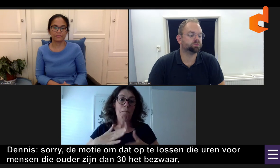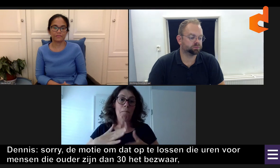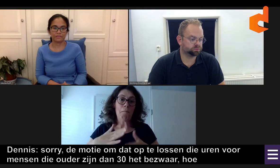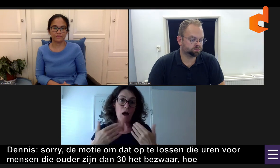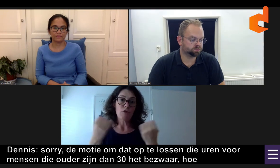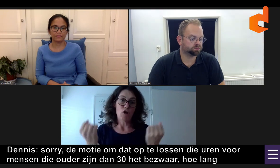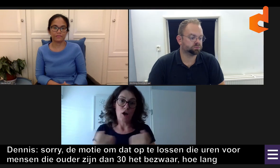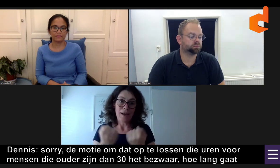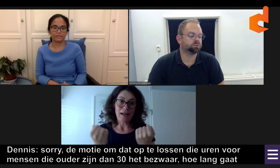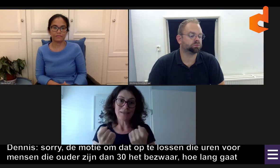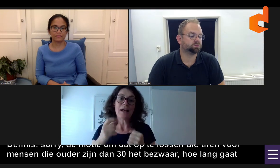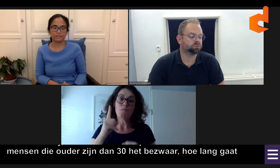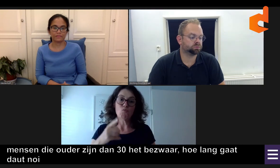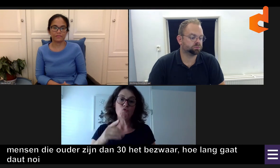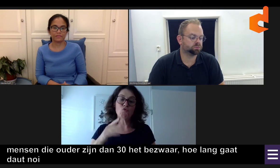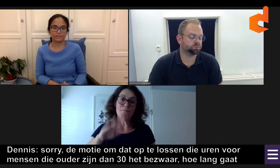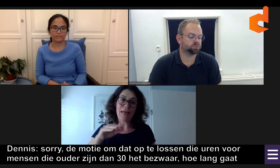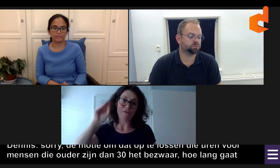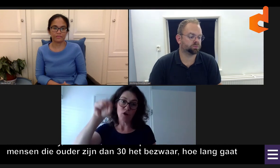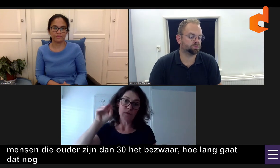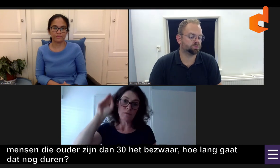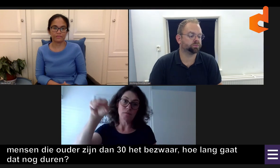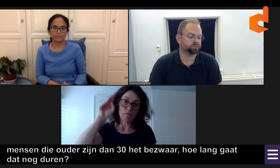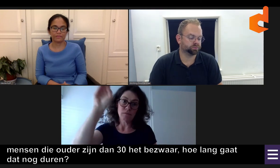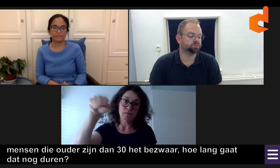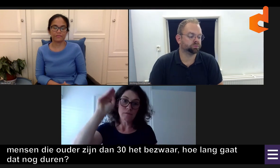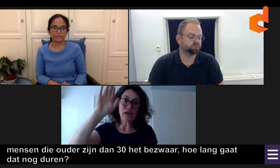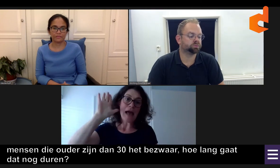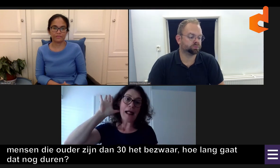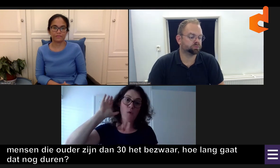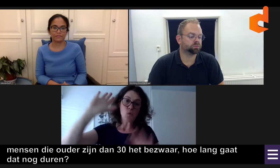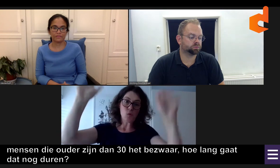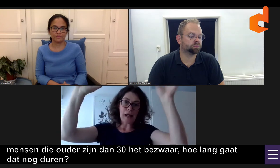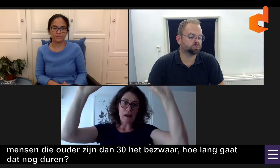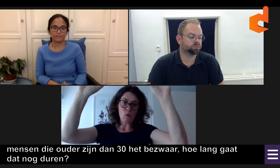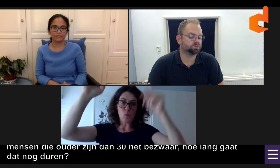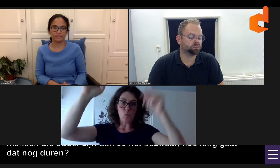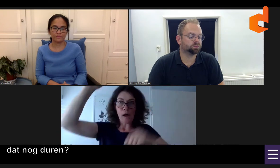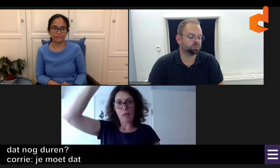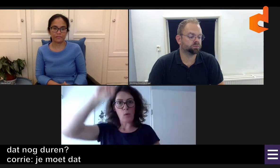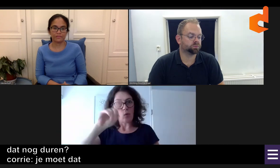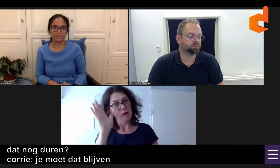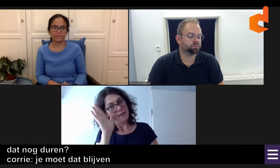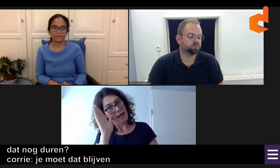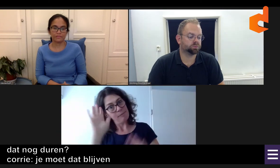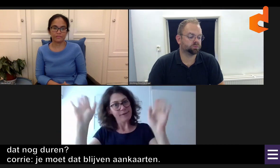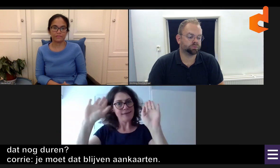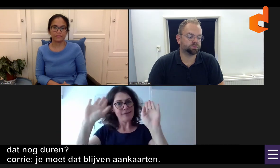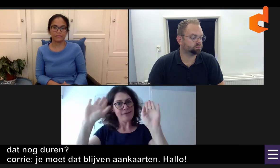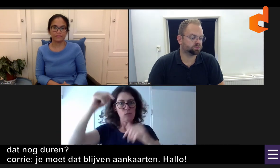Ook daar is actie nodig vanuit de belangenorganisaties. Ja, je moet dat blijven aankaarten. Hallo, hallo.